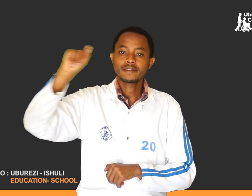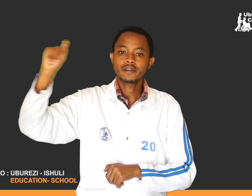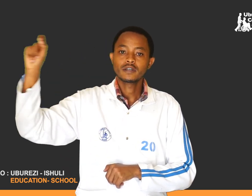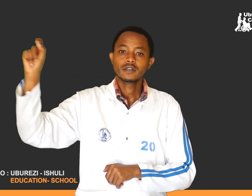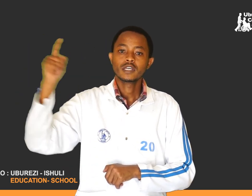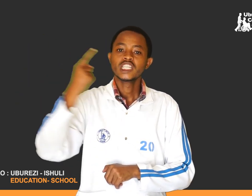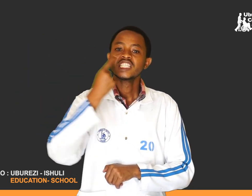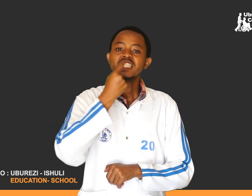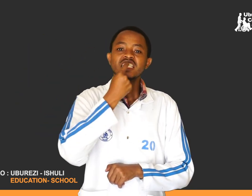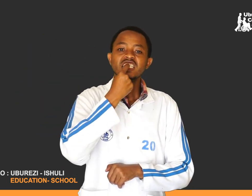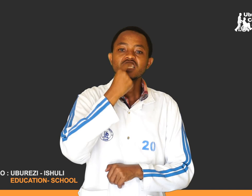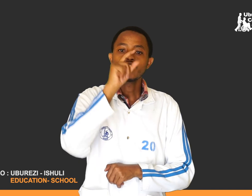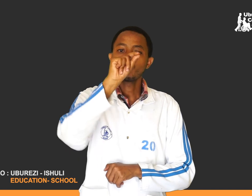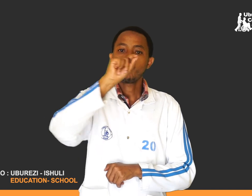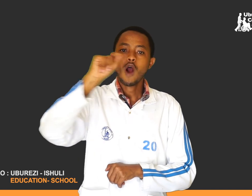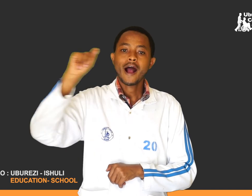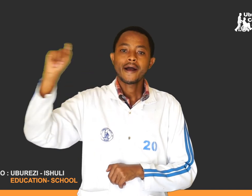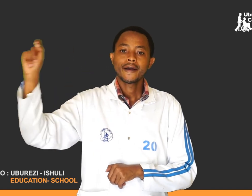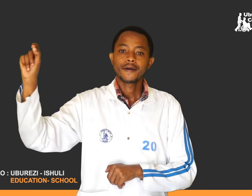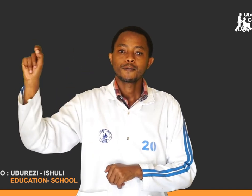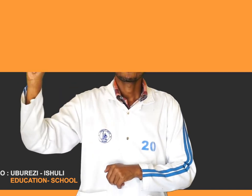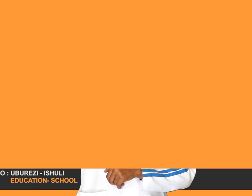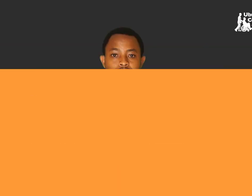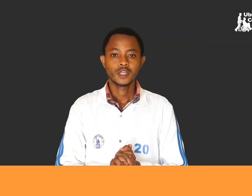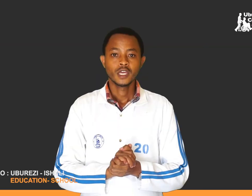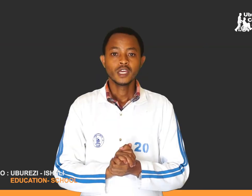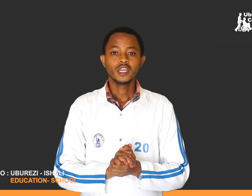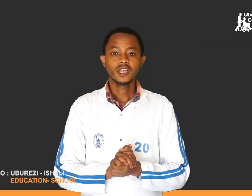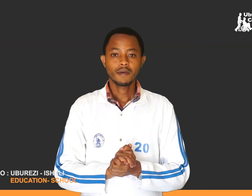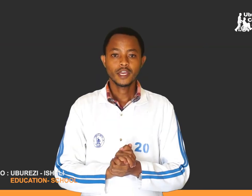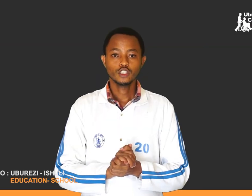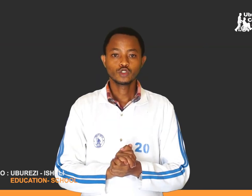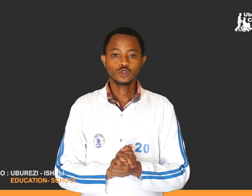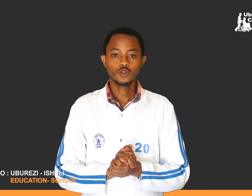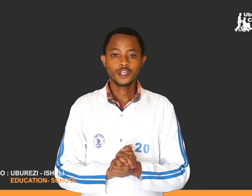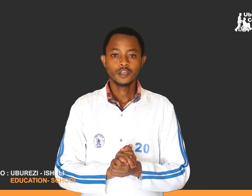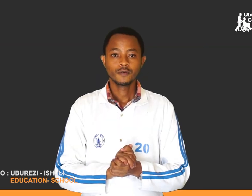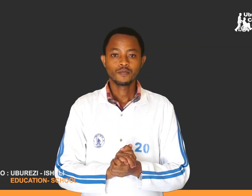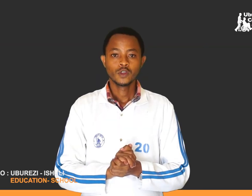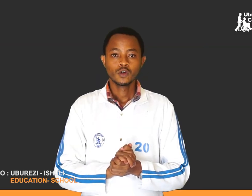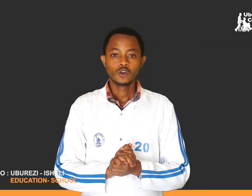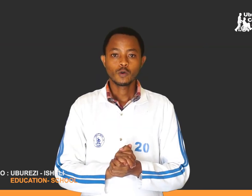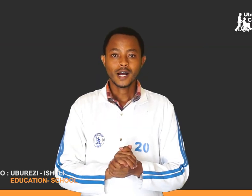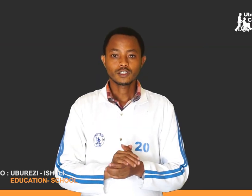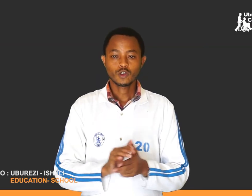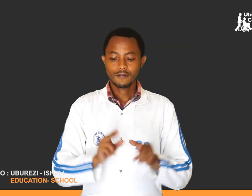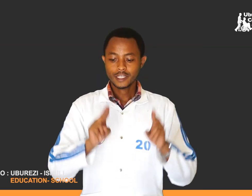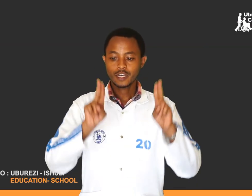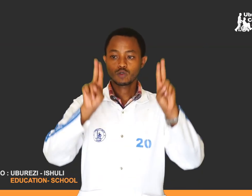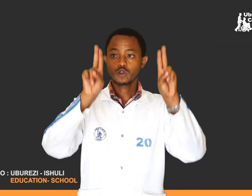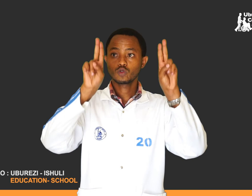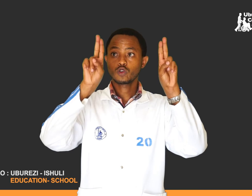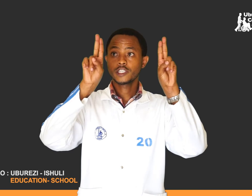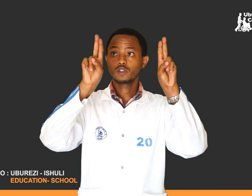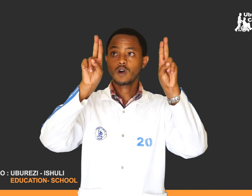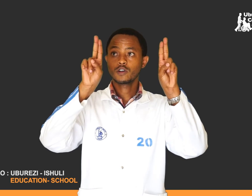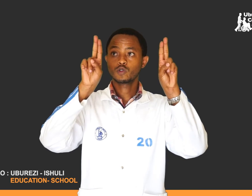wandika ingwa intebe y'ishuri ubanza ugafata tuno dutoki twawe